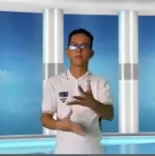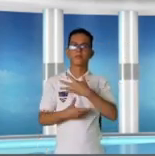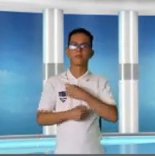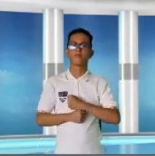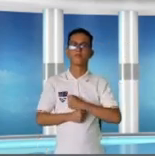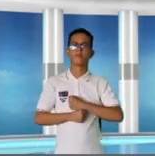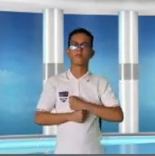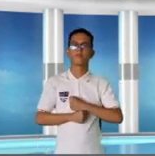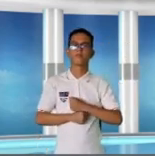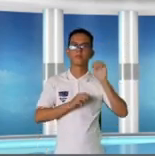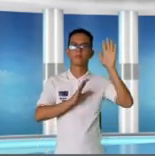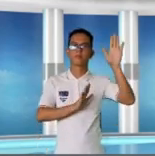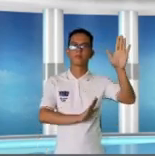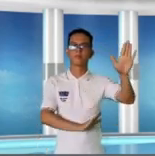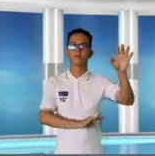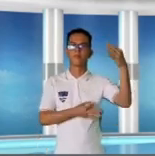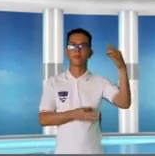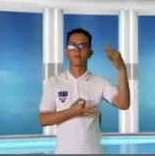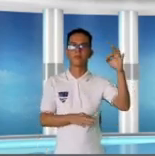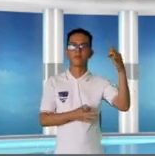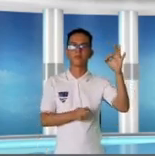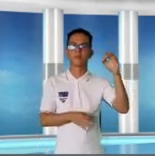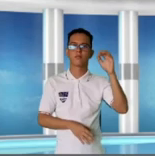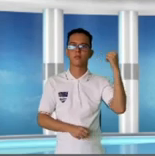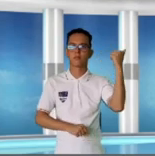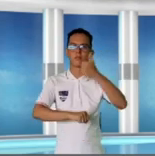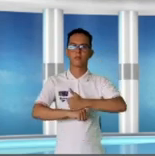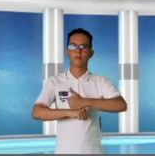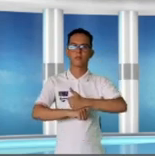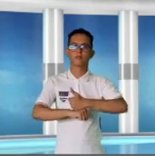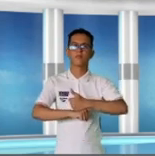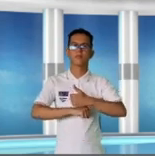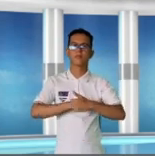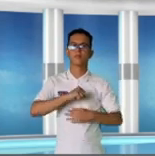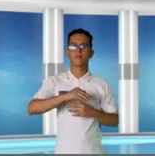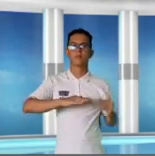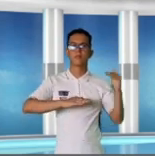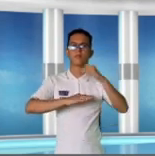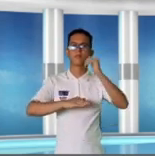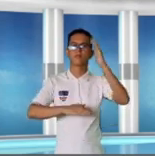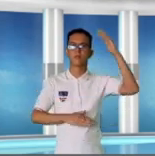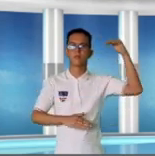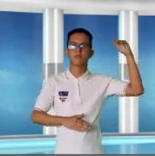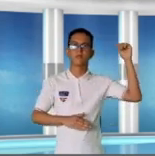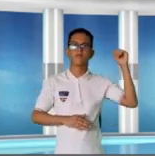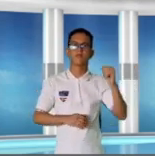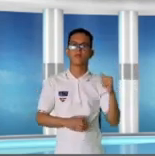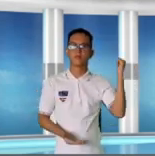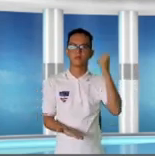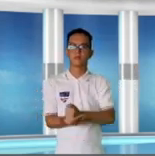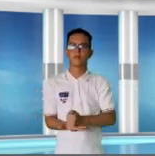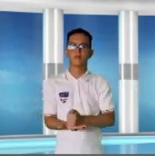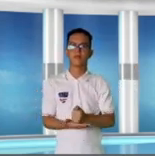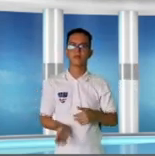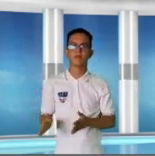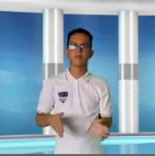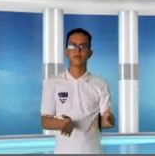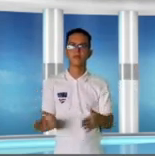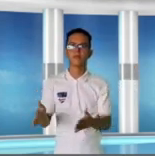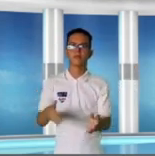acta que consagró la soberanía nacional y marca la senda florida en que la justicia y la libertad nos